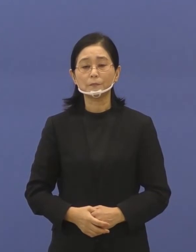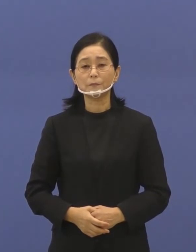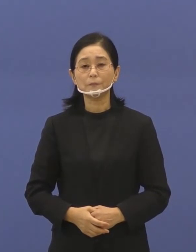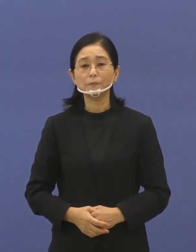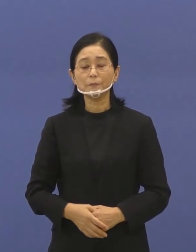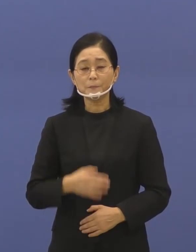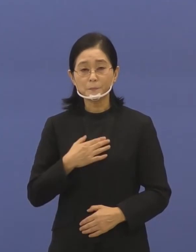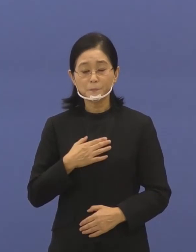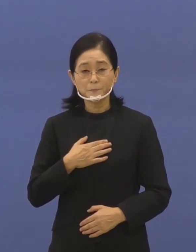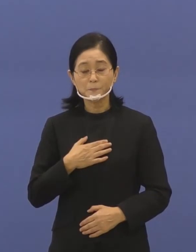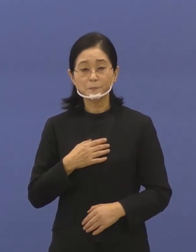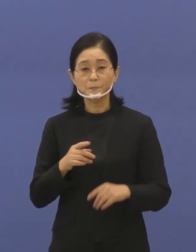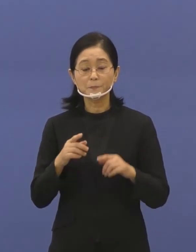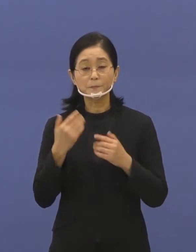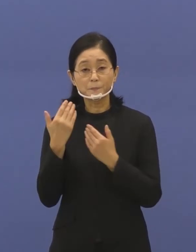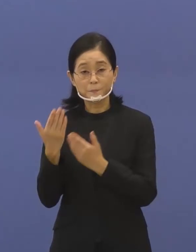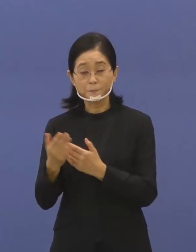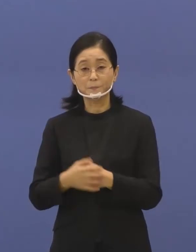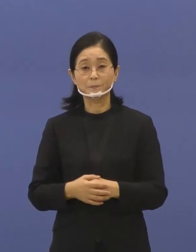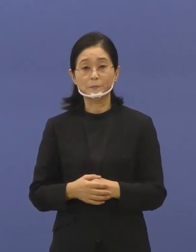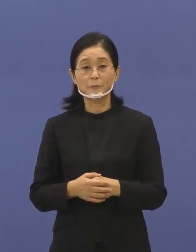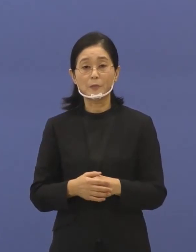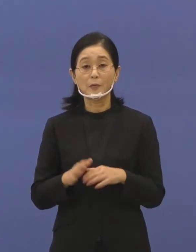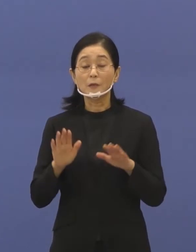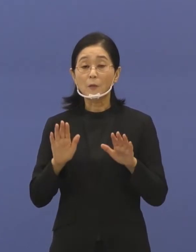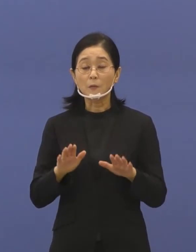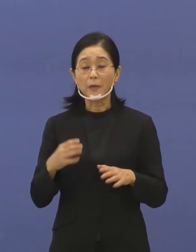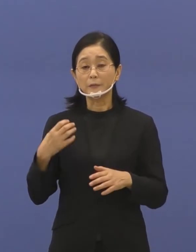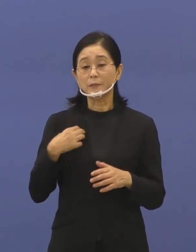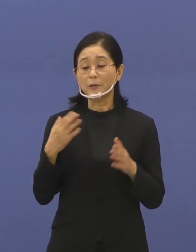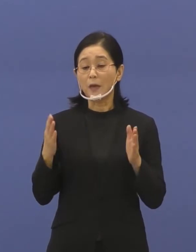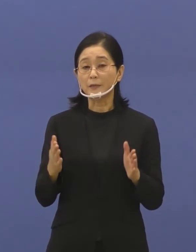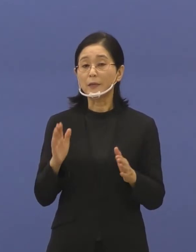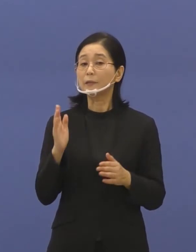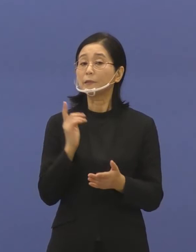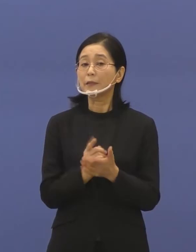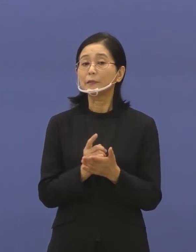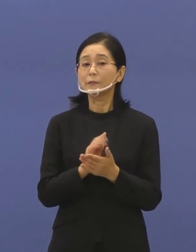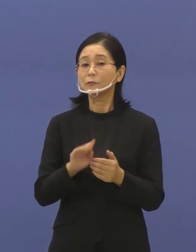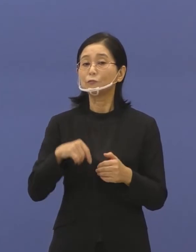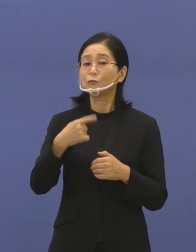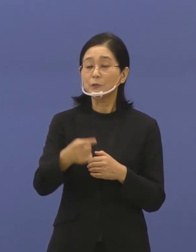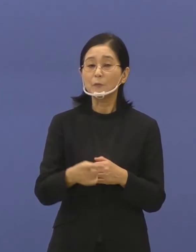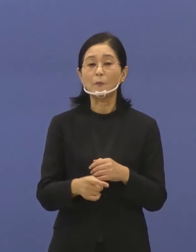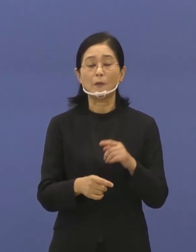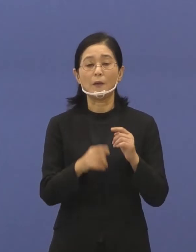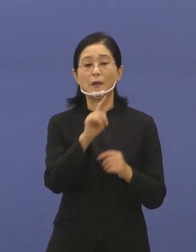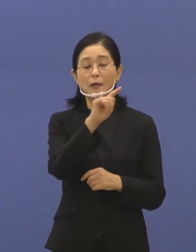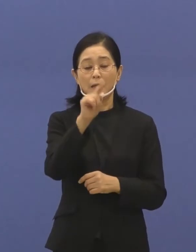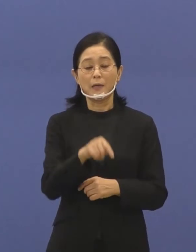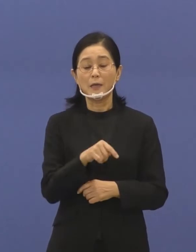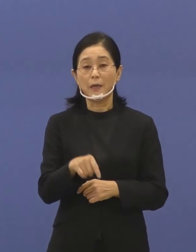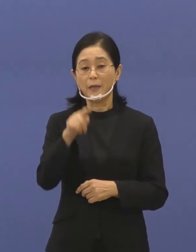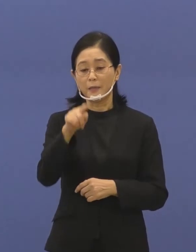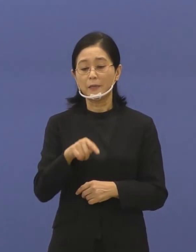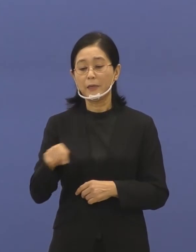あとは今任期に限らずですけれども、まあ、ILC の誘致というのは多数県政にとっては非常に大きなテーマの一つだと思うん